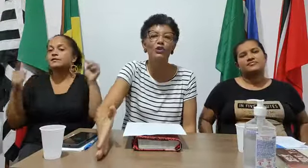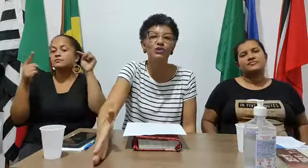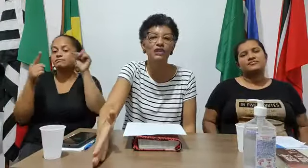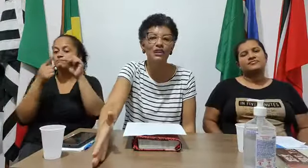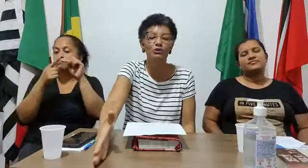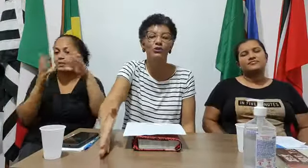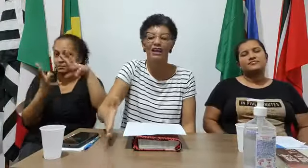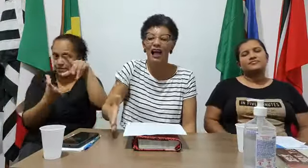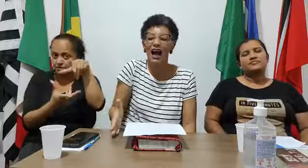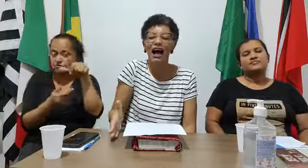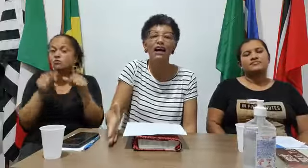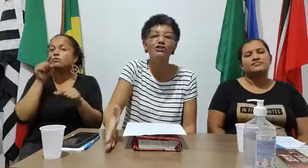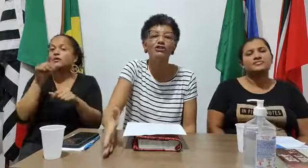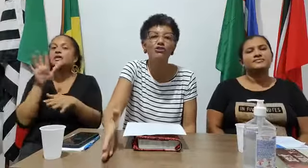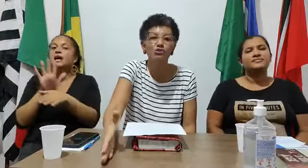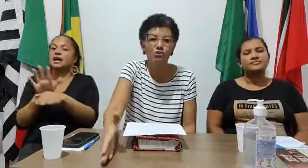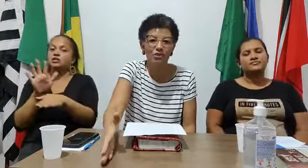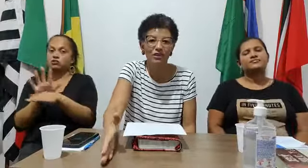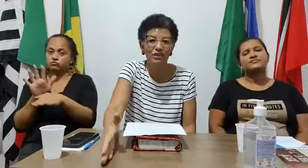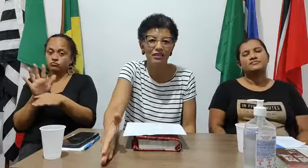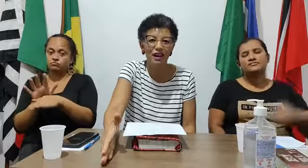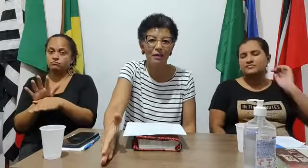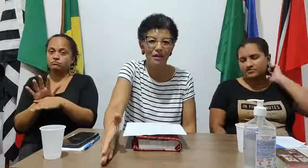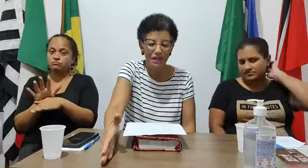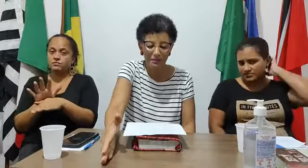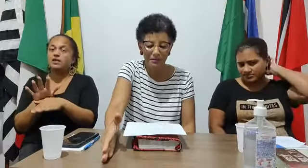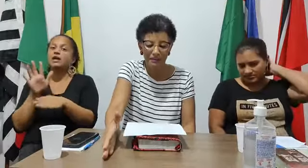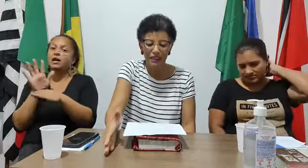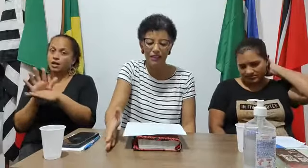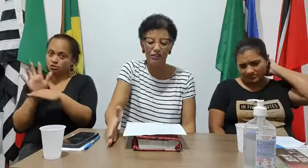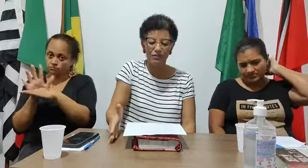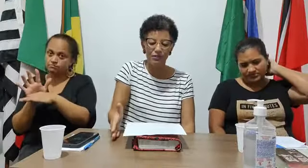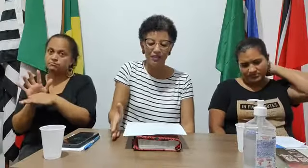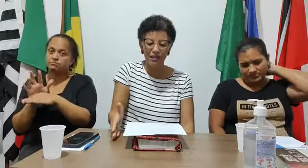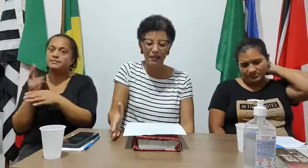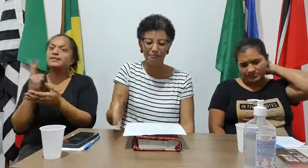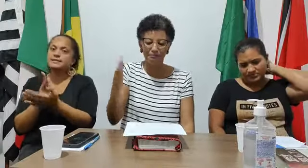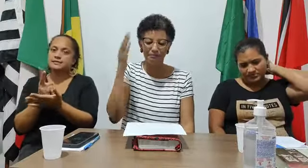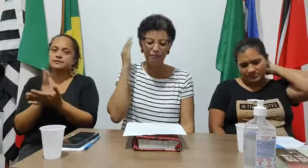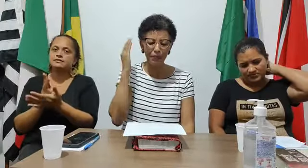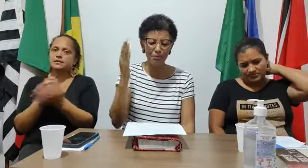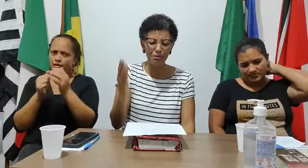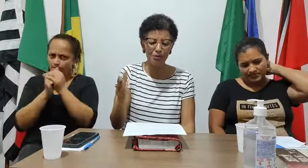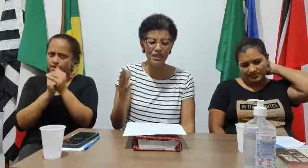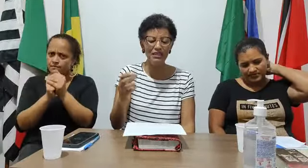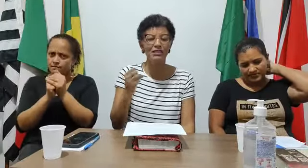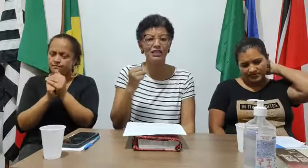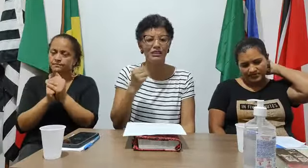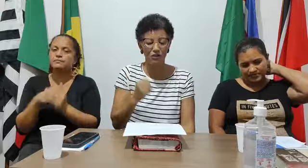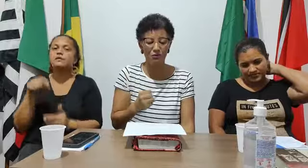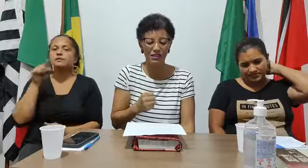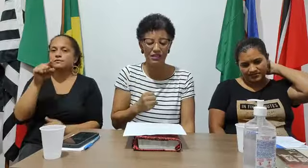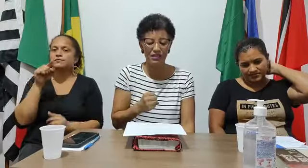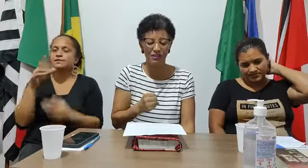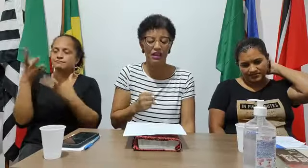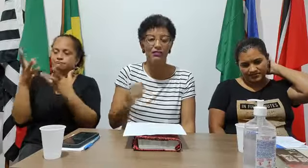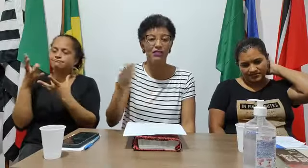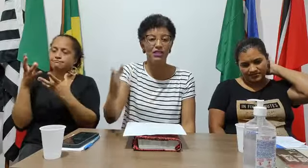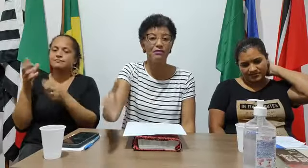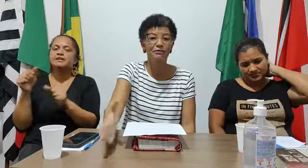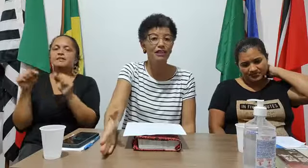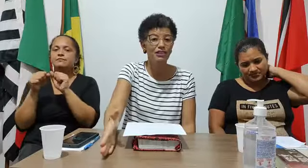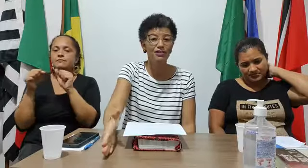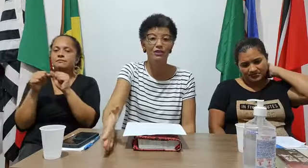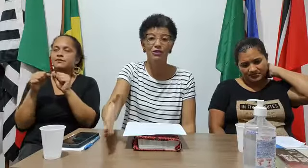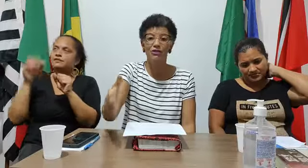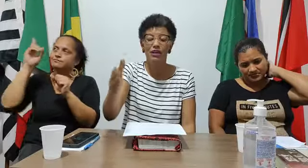ser auxiliadora, adjutora. Amém? Então, que você busque em Deus essa convicção. Você